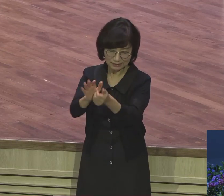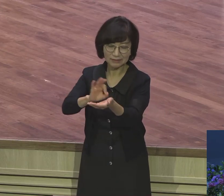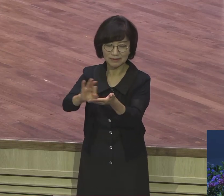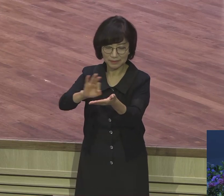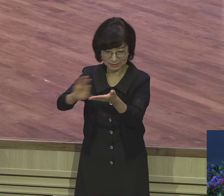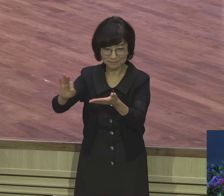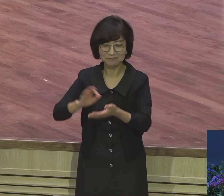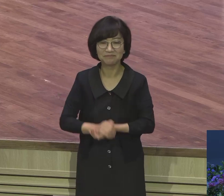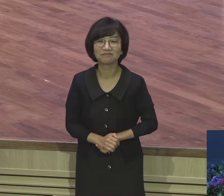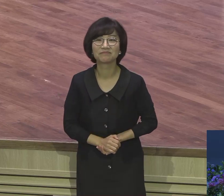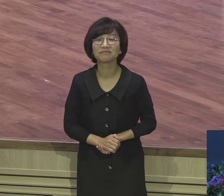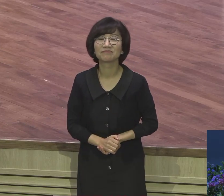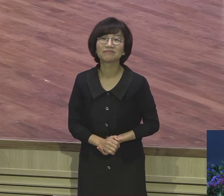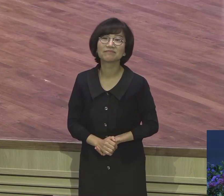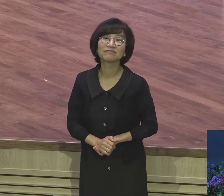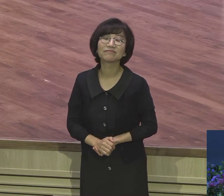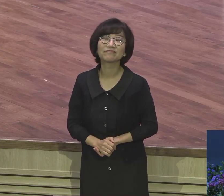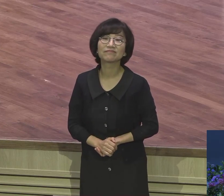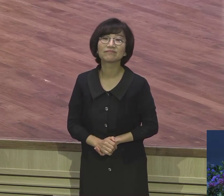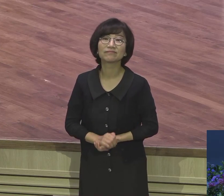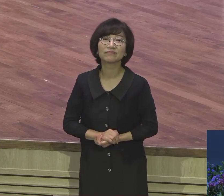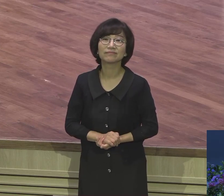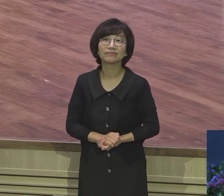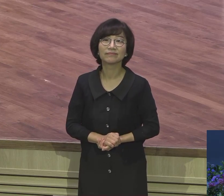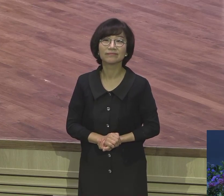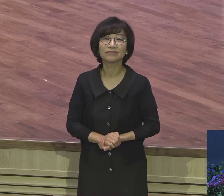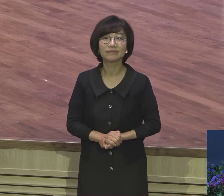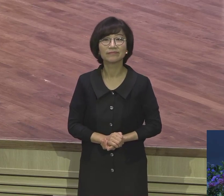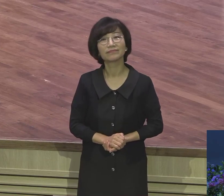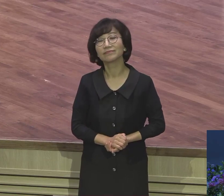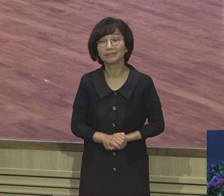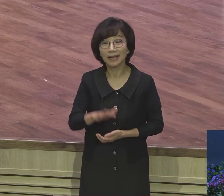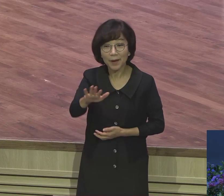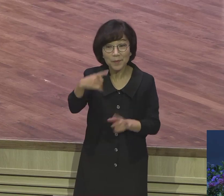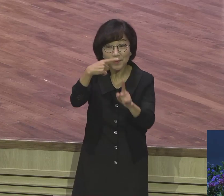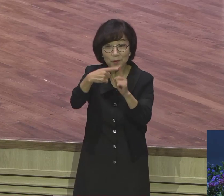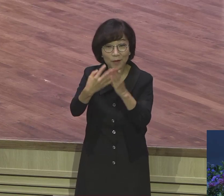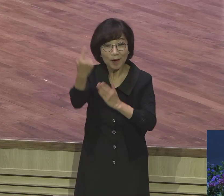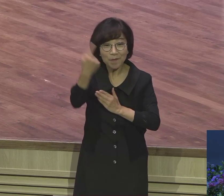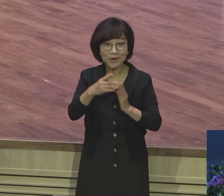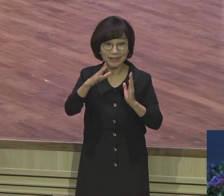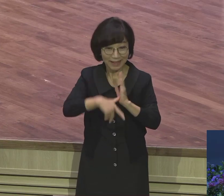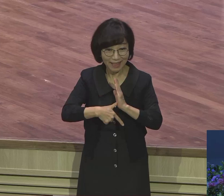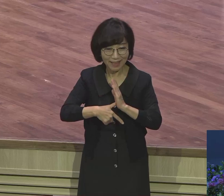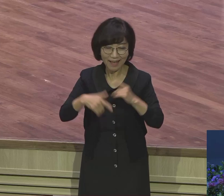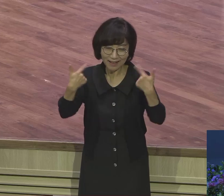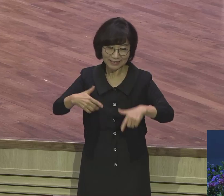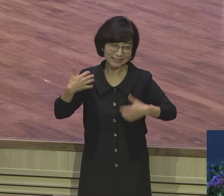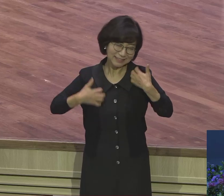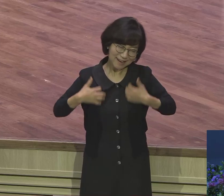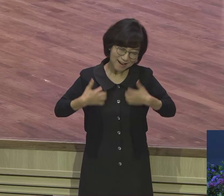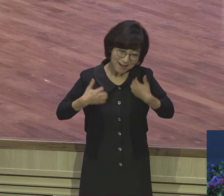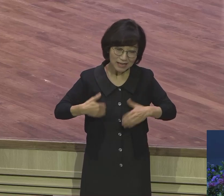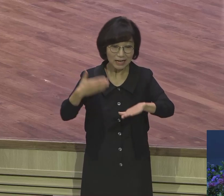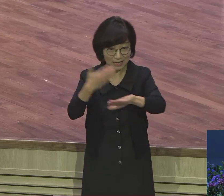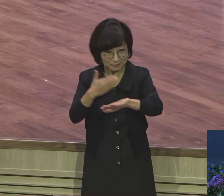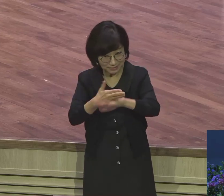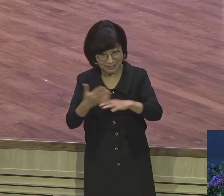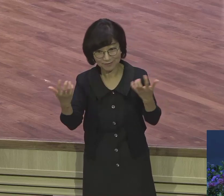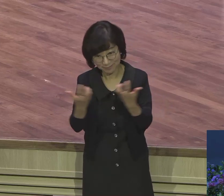그래서요. 하나님 일을 하나님 교회 나올 때 생각만 해도 기쁨이길 바랍니다. 감사가 넘치시길 바랍니다.